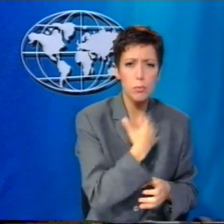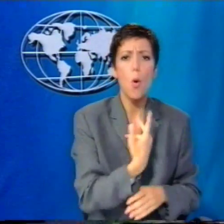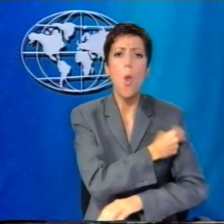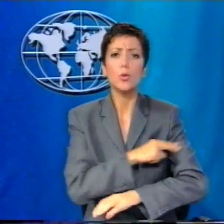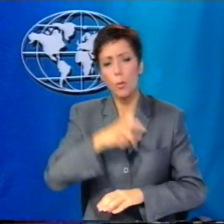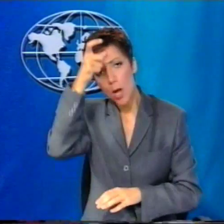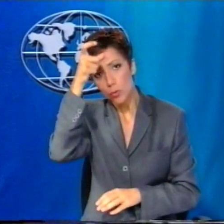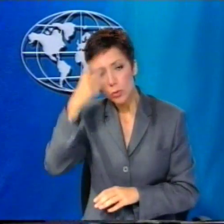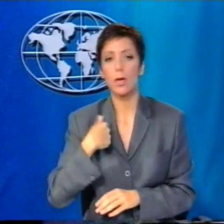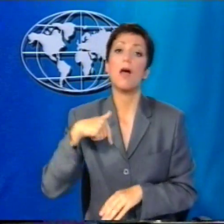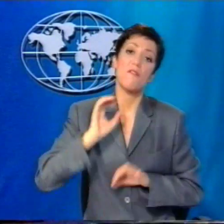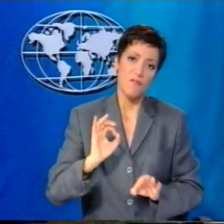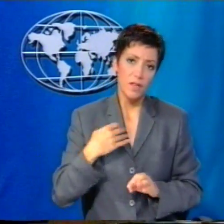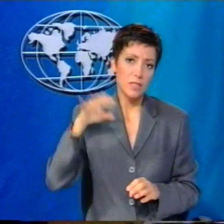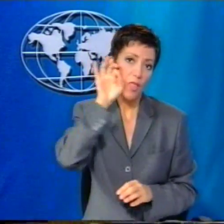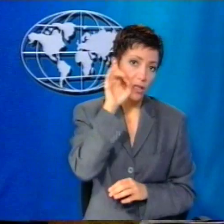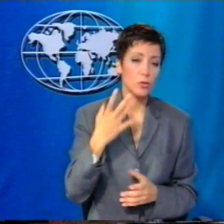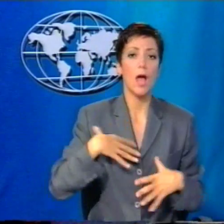ξεκίνησαν με λεωφορείο από τη συμπρωτεύουσα.